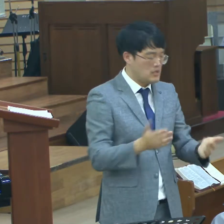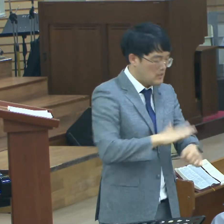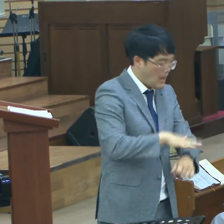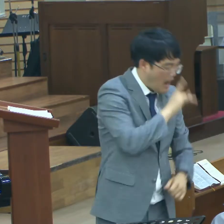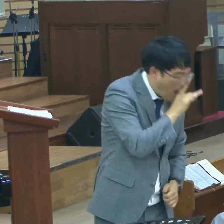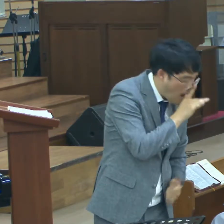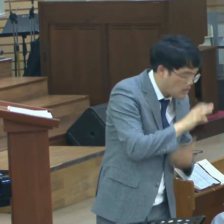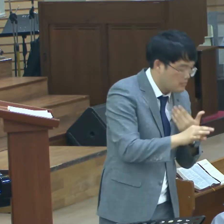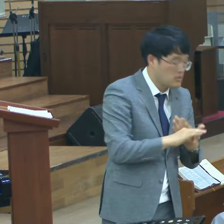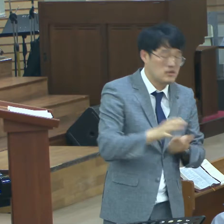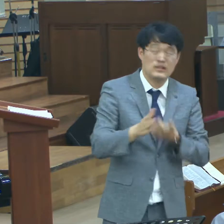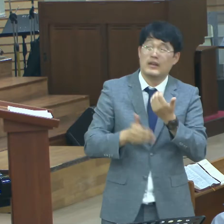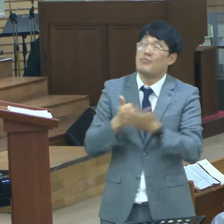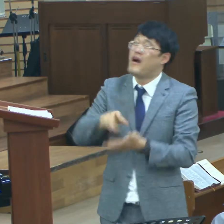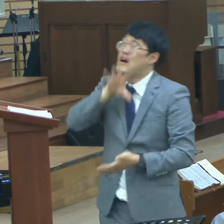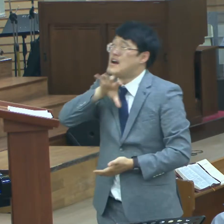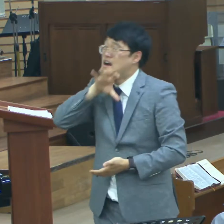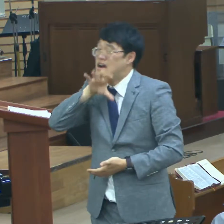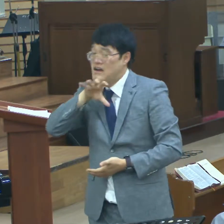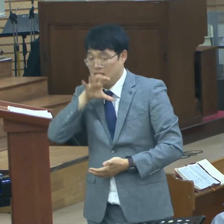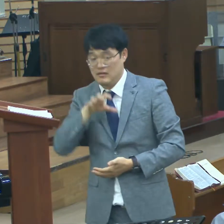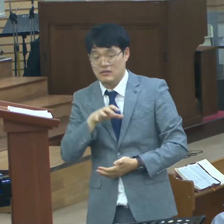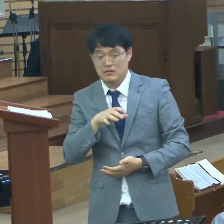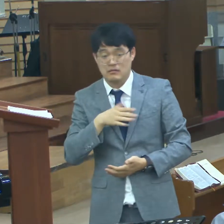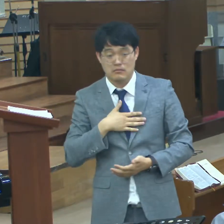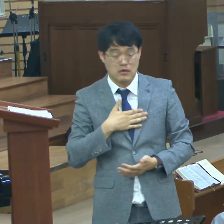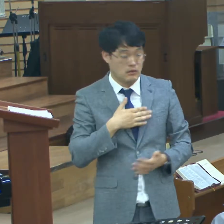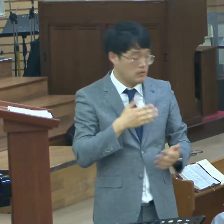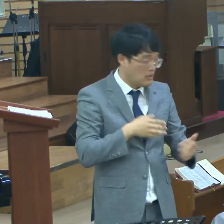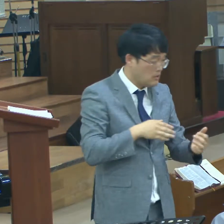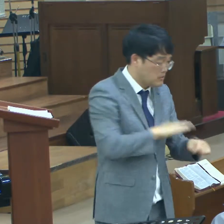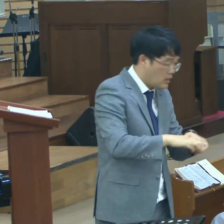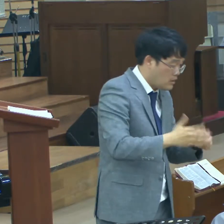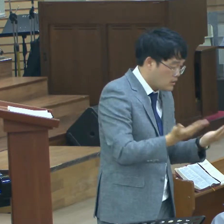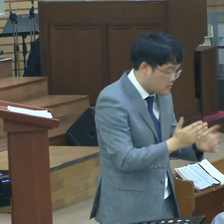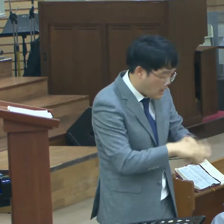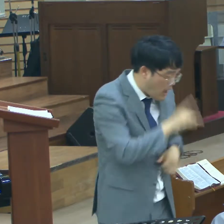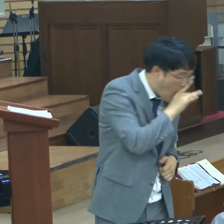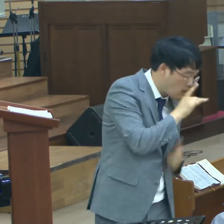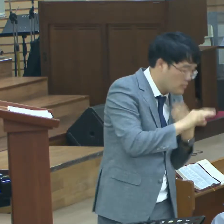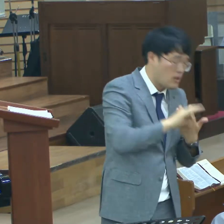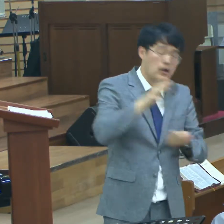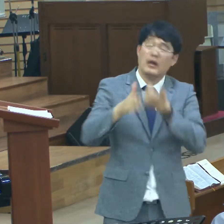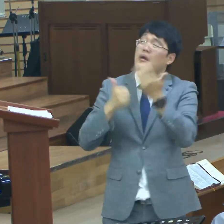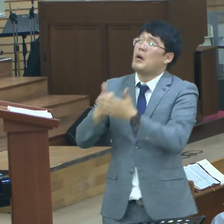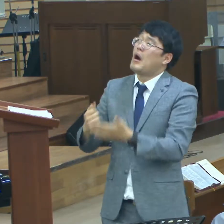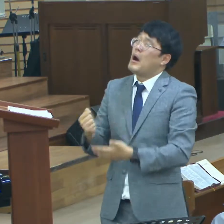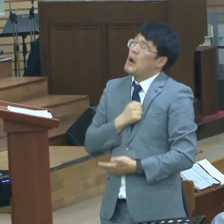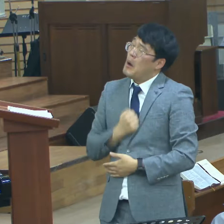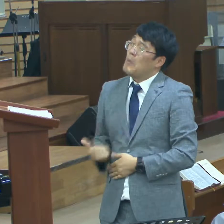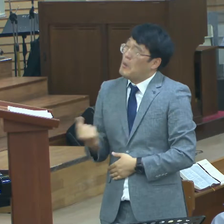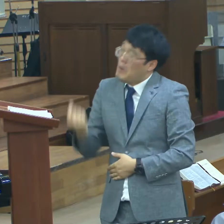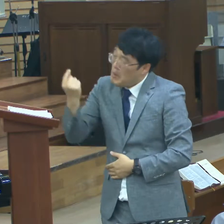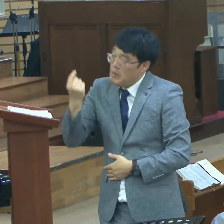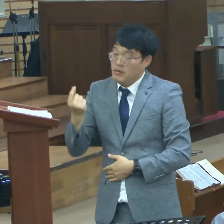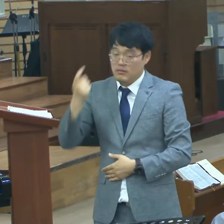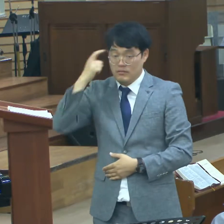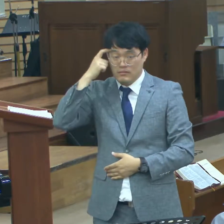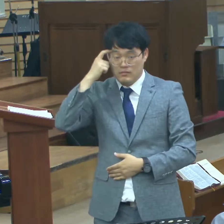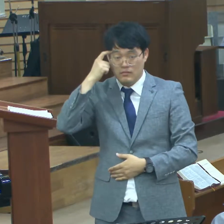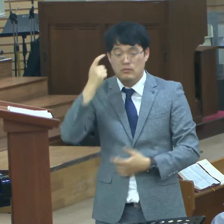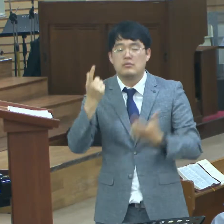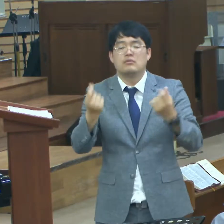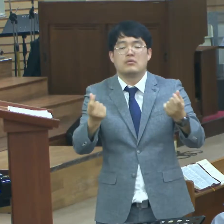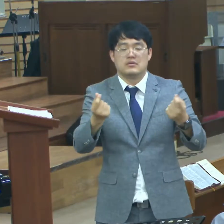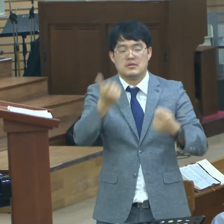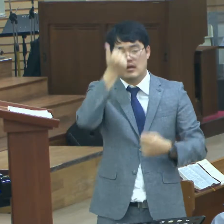모르면 하나님을 답답하게 여기고 뭔가 비밀의 영역을 갖고 우리도 비슷한